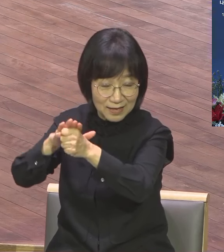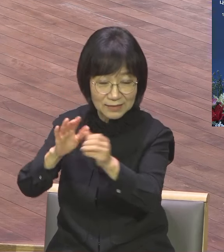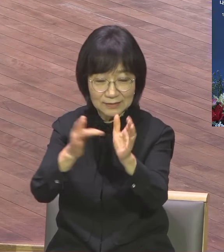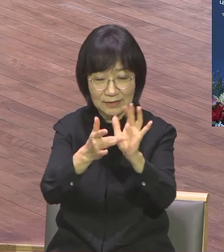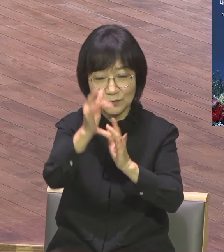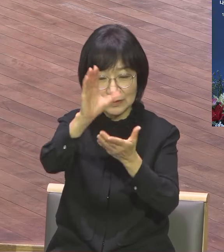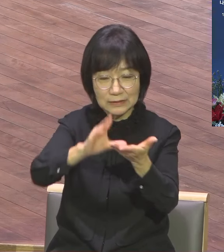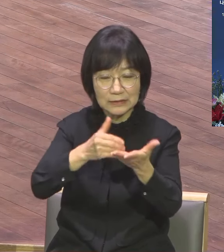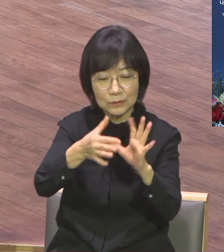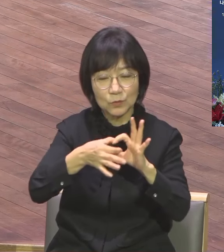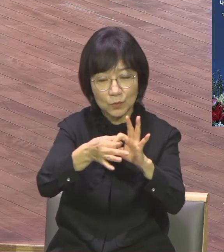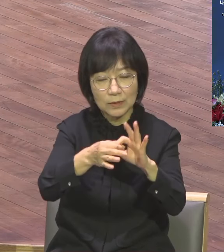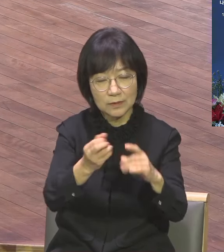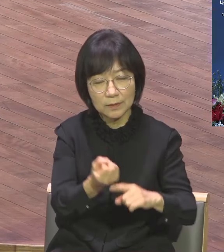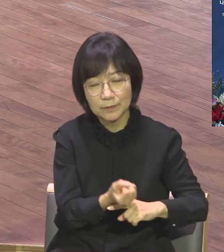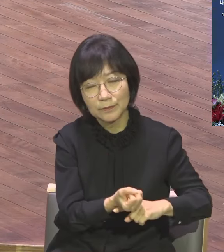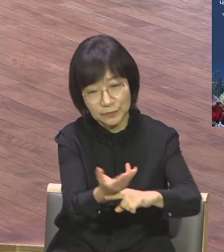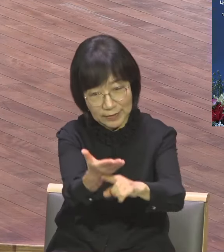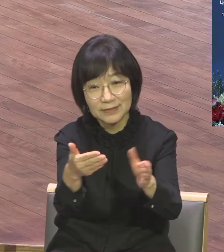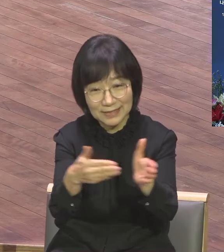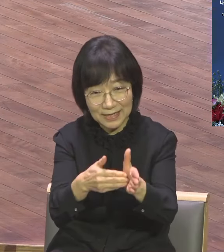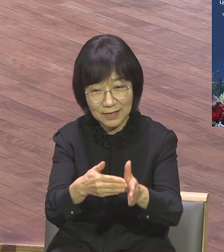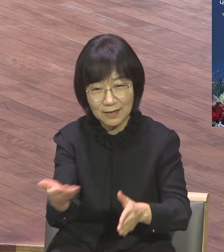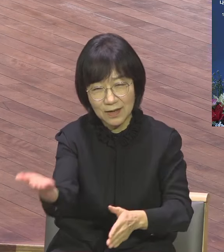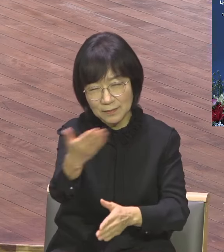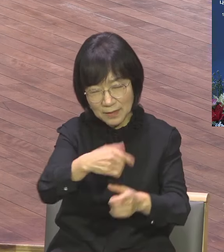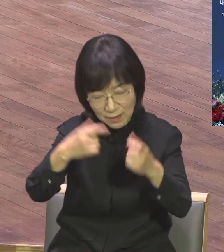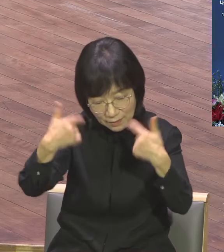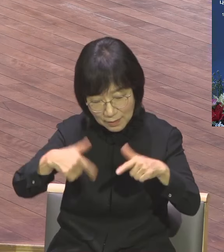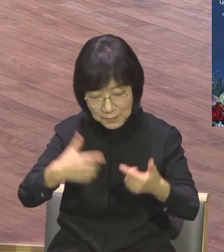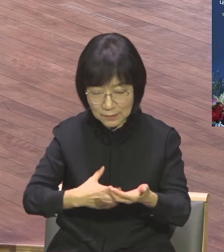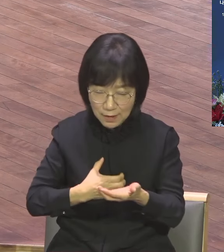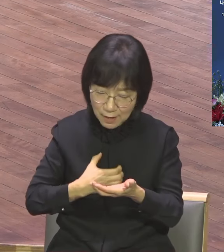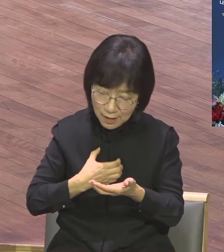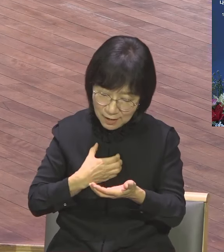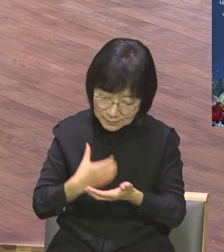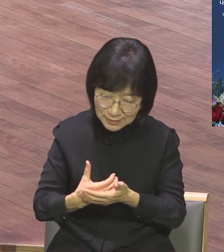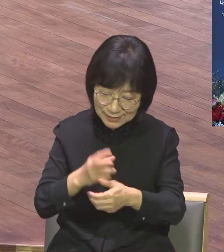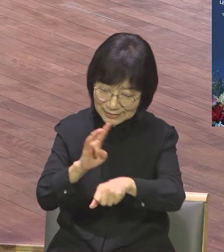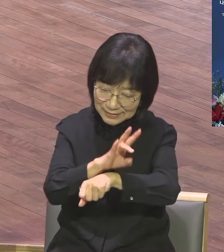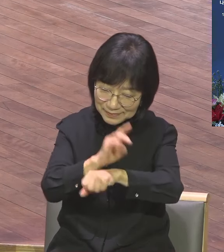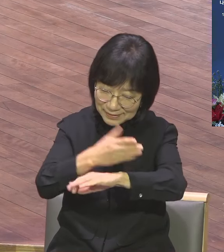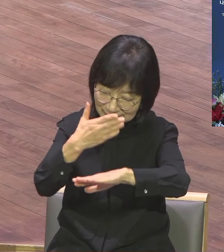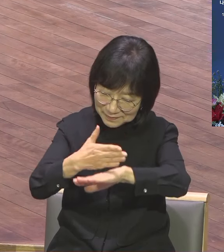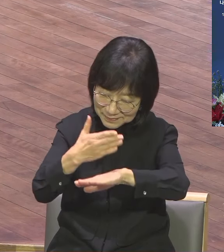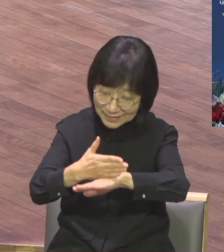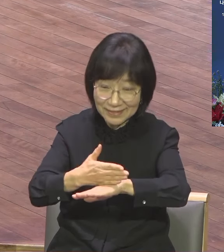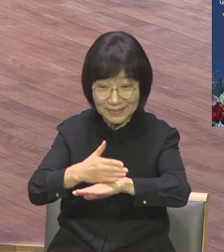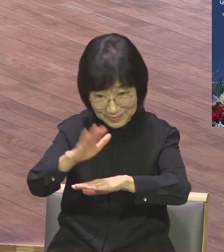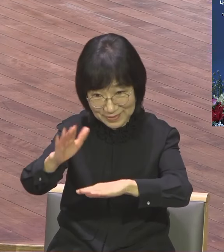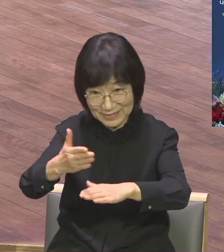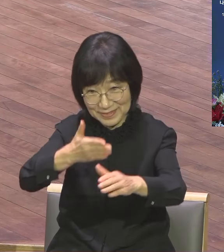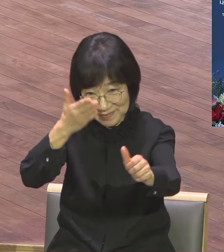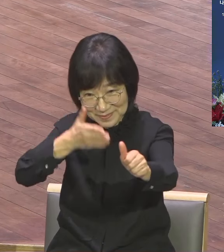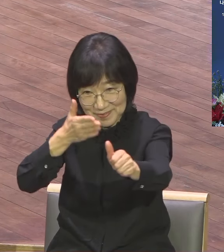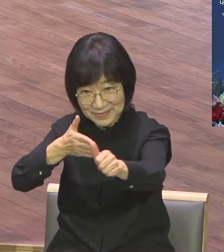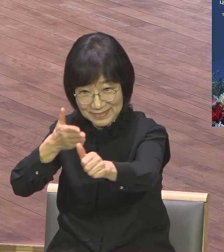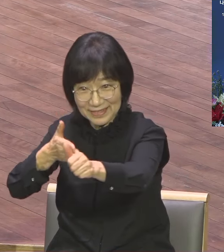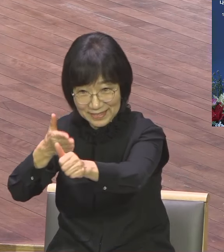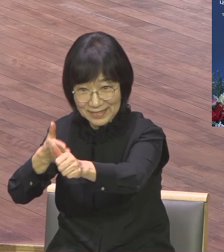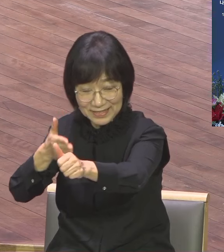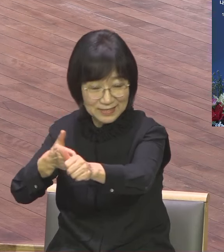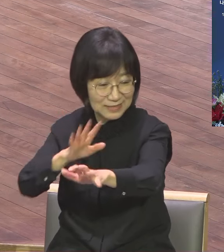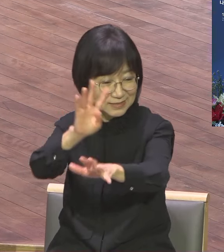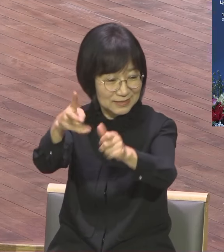감격 속에 체험하면서 24 감사하는 성탄 되기를 주님으로 축복합니다.